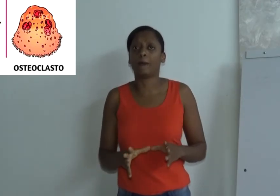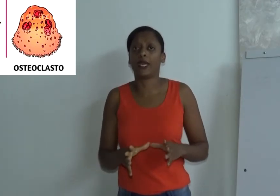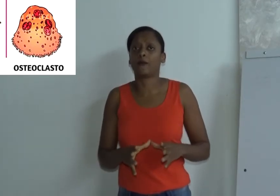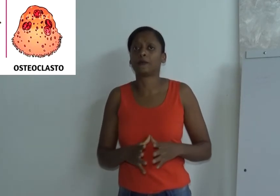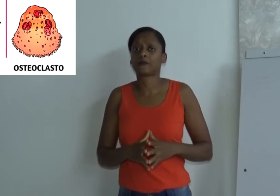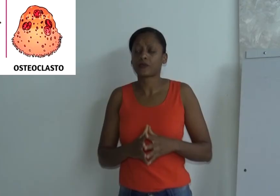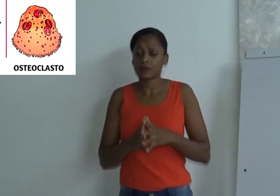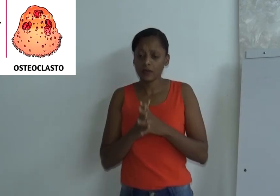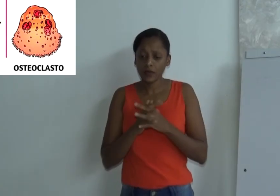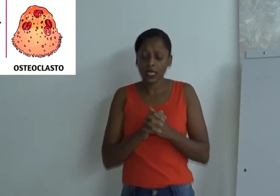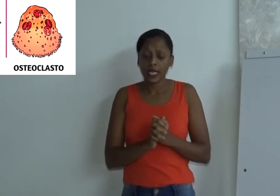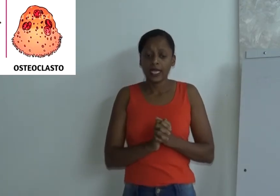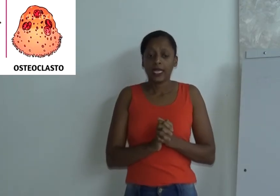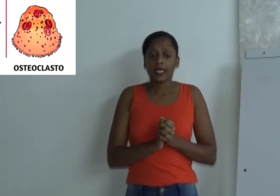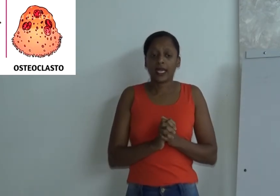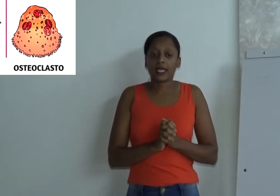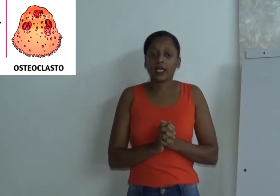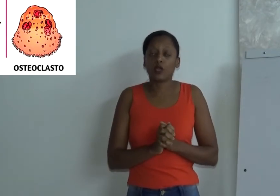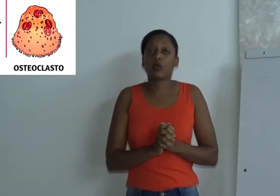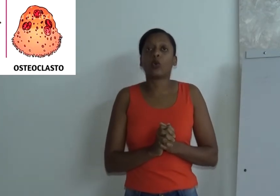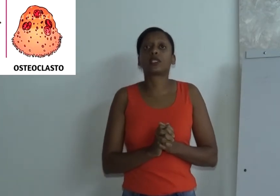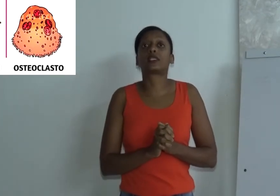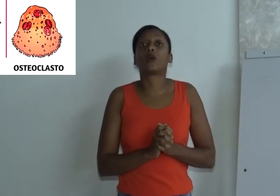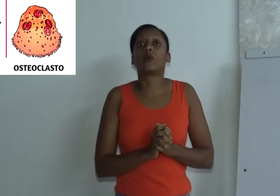papel. E aí o